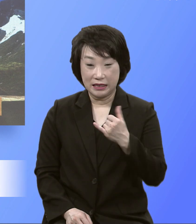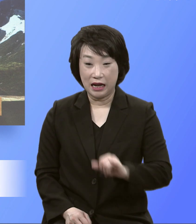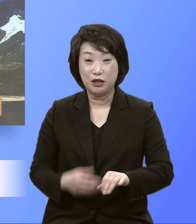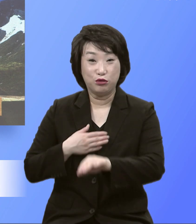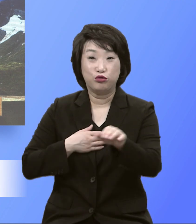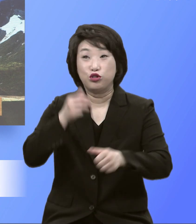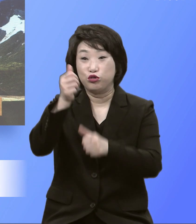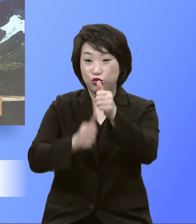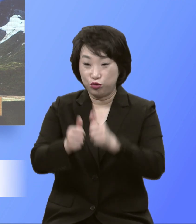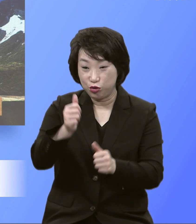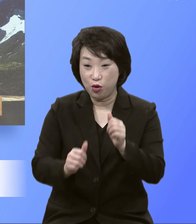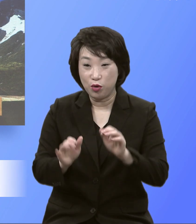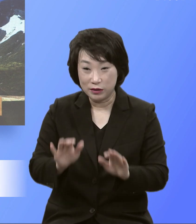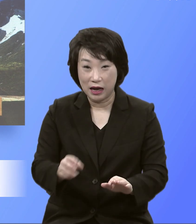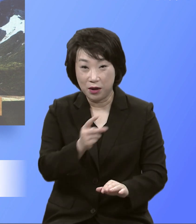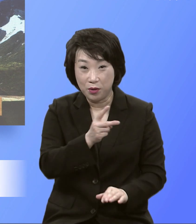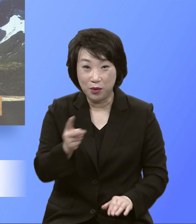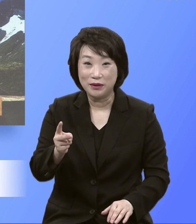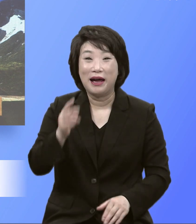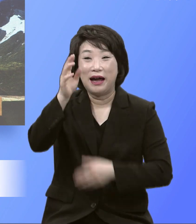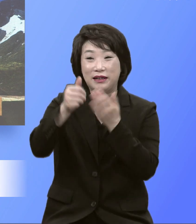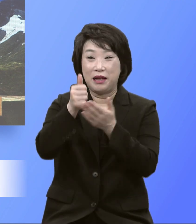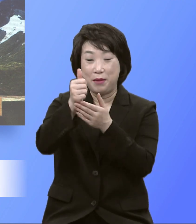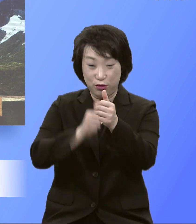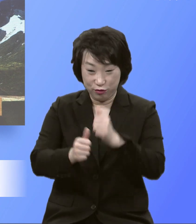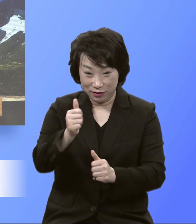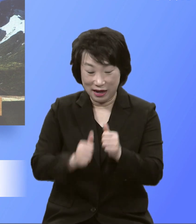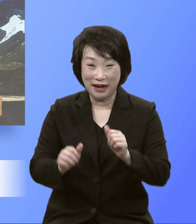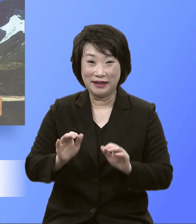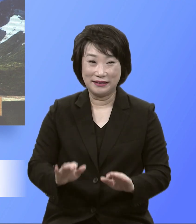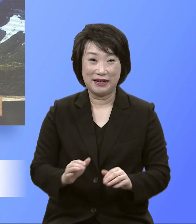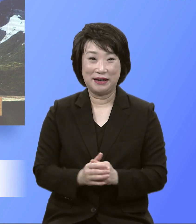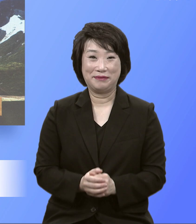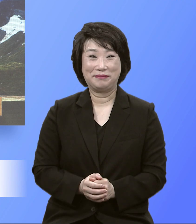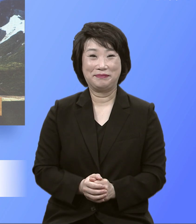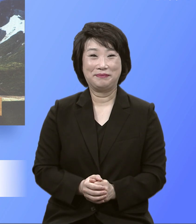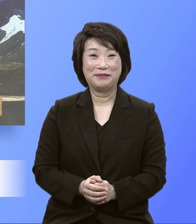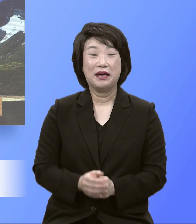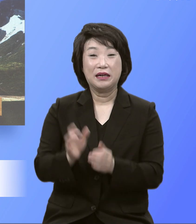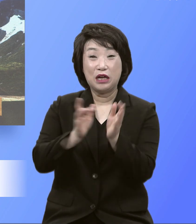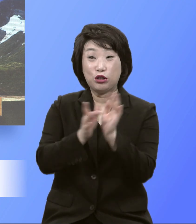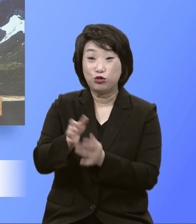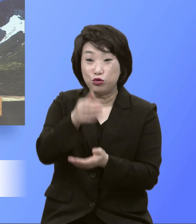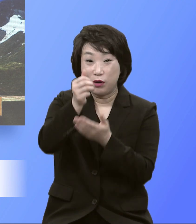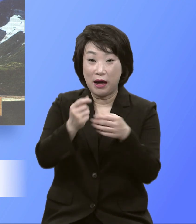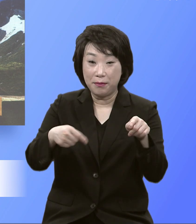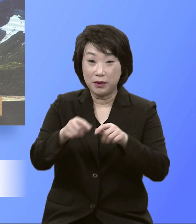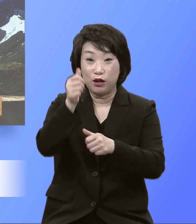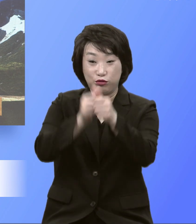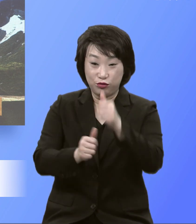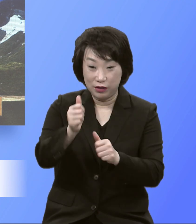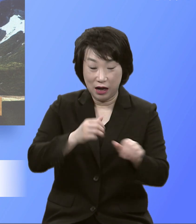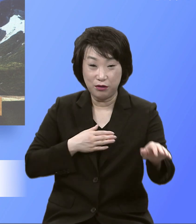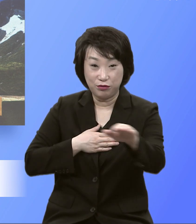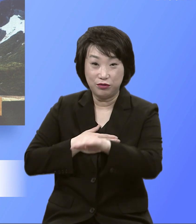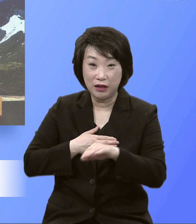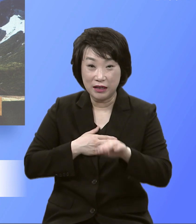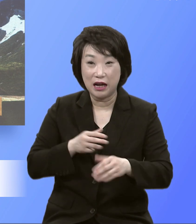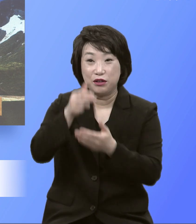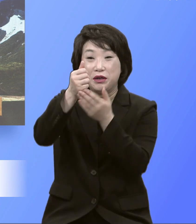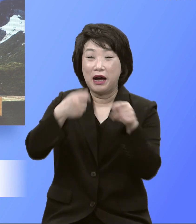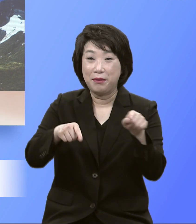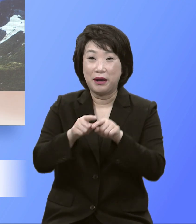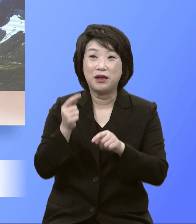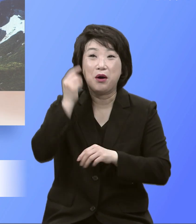자녀이면 후사, 곧 하나님의 후사요. 그리스도와 함께한 후사니 우리가 그와